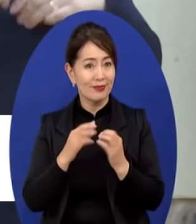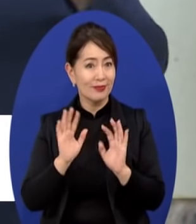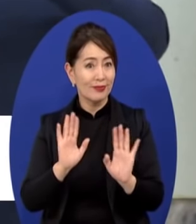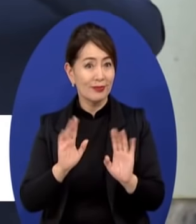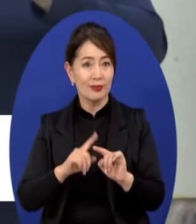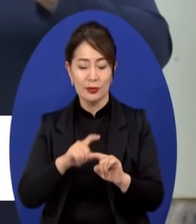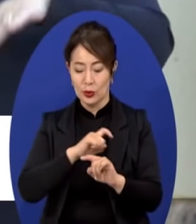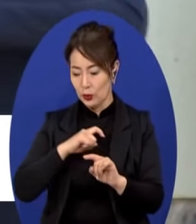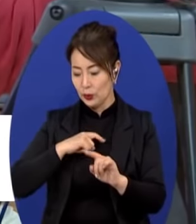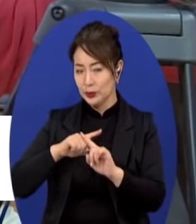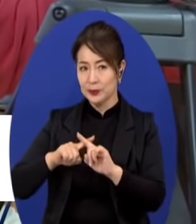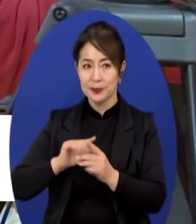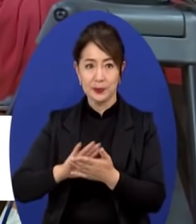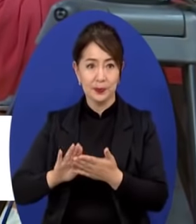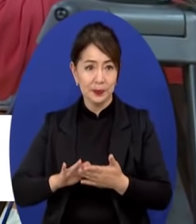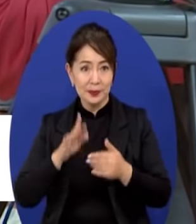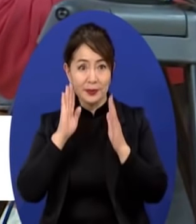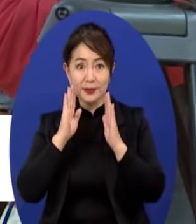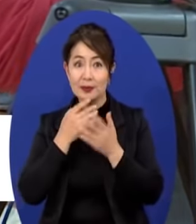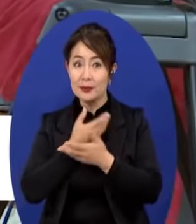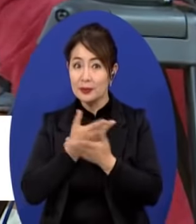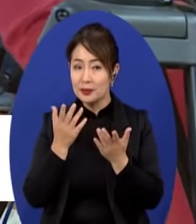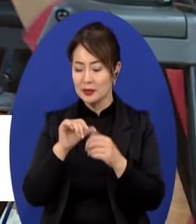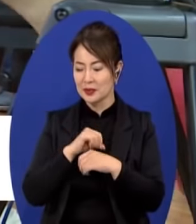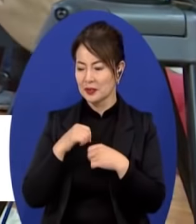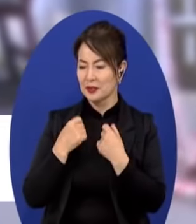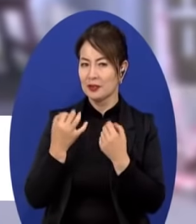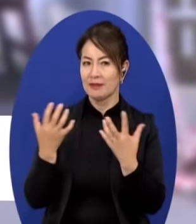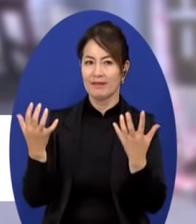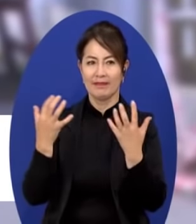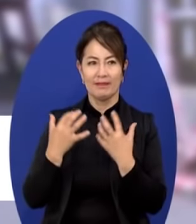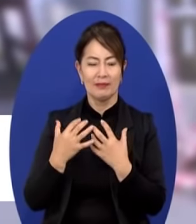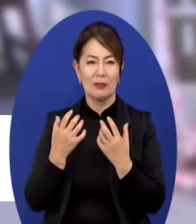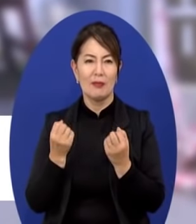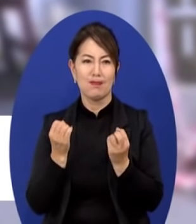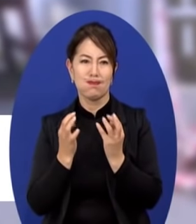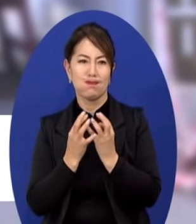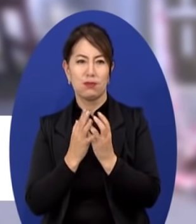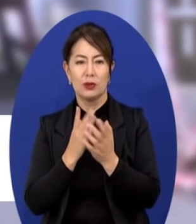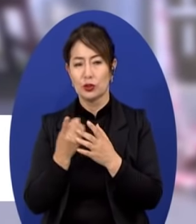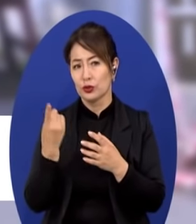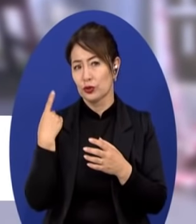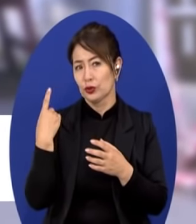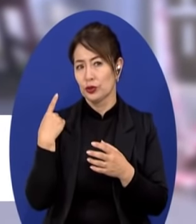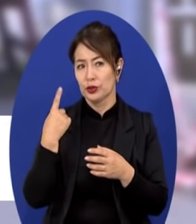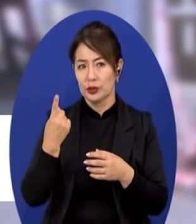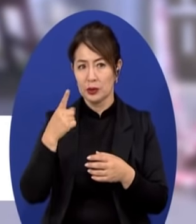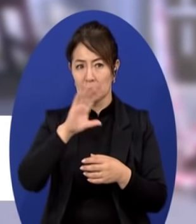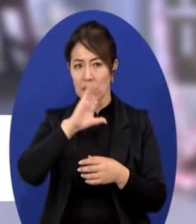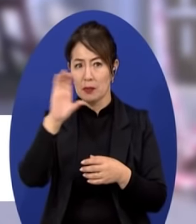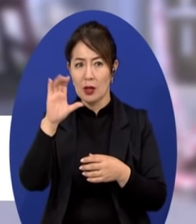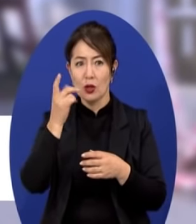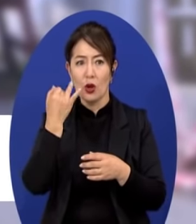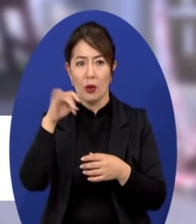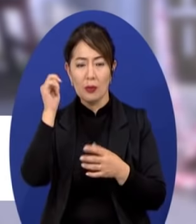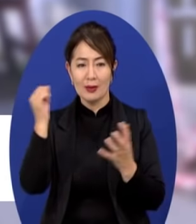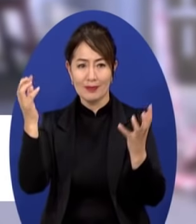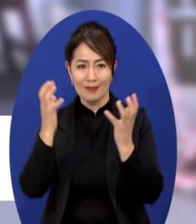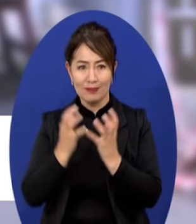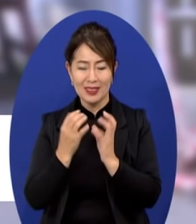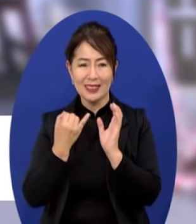цэврийг сайдар мөрдөхийг сануулж байгаач. Иргэд олноороо цуглуулж эрсдэл үүсгэж эхэлжээ. Өчигдөрлөхөд нэг байгууллага ойгоо тэмдэглэж 60 хүн